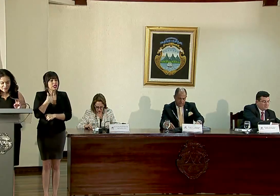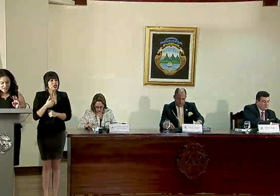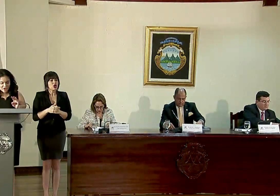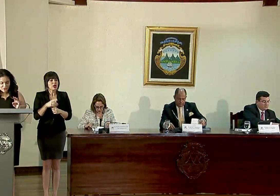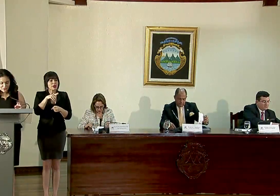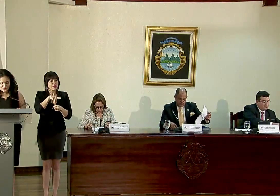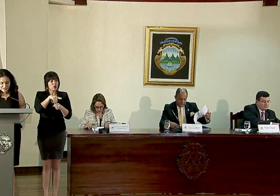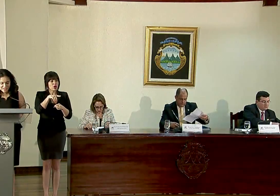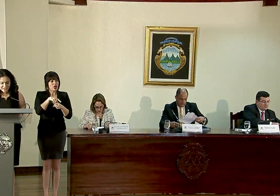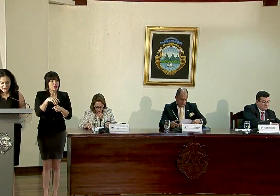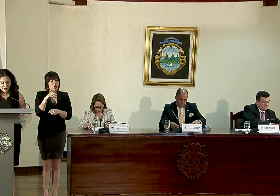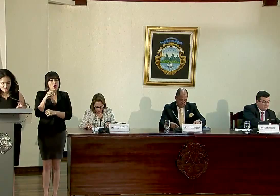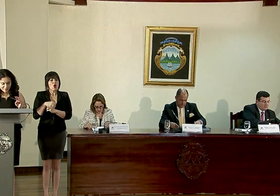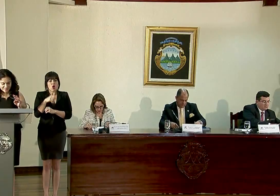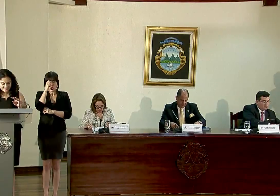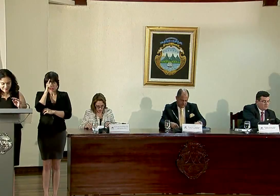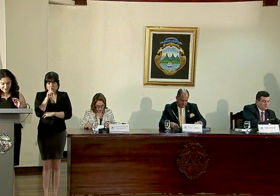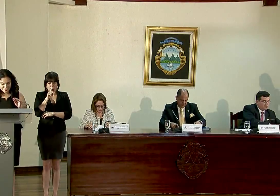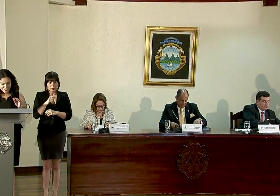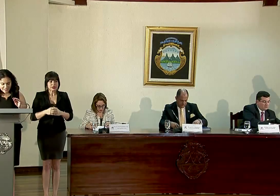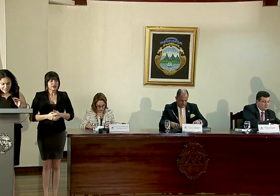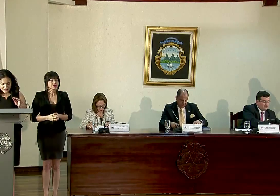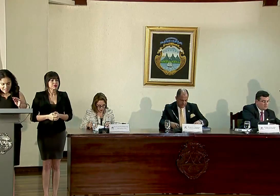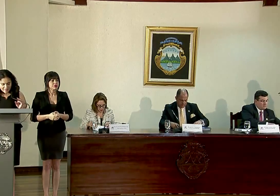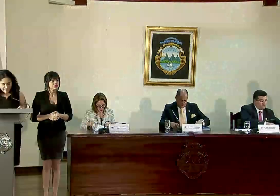Diputado, don Oscar López.